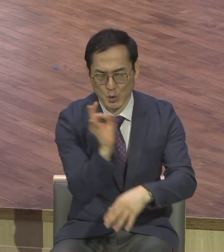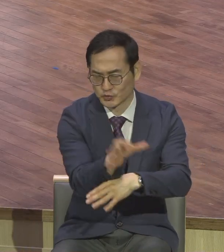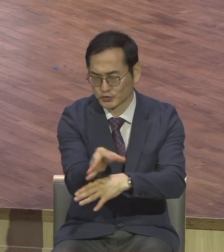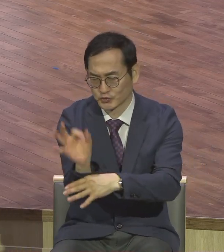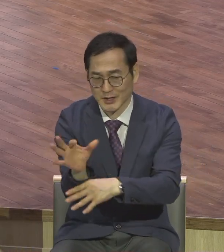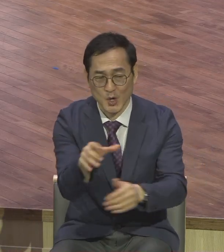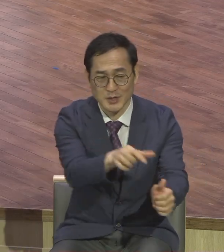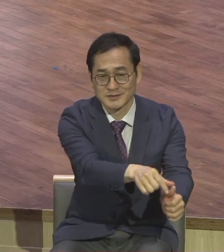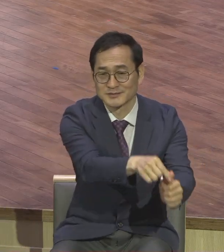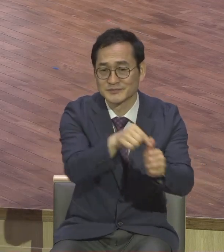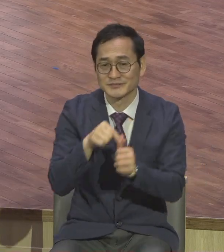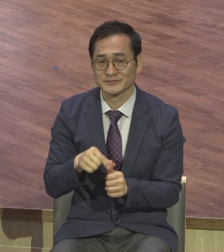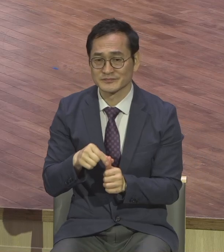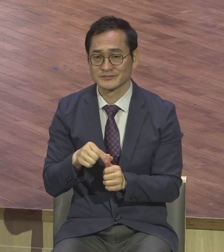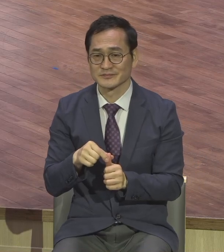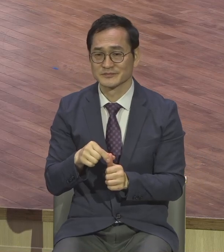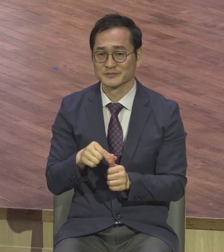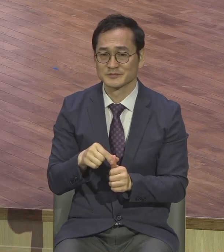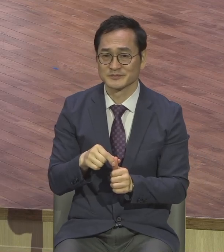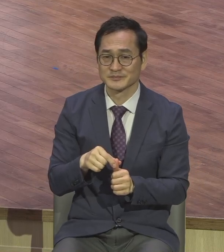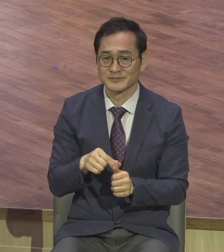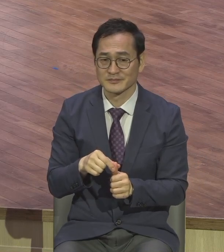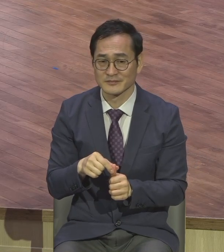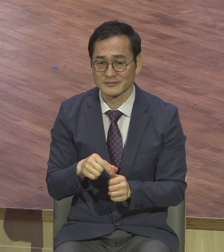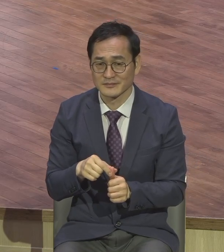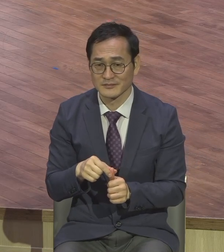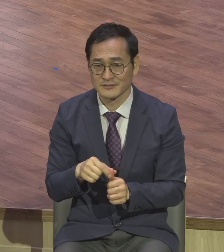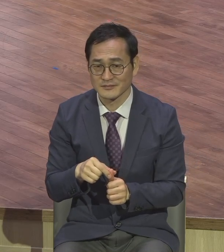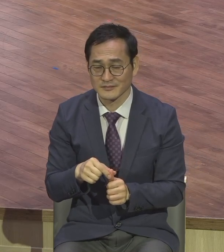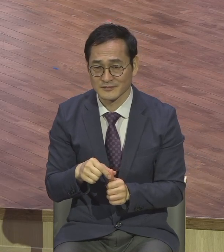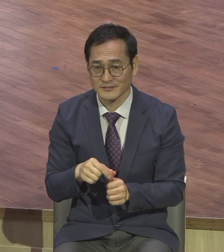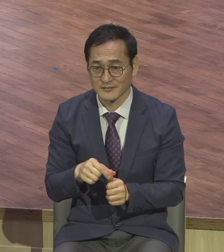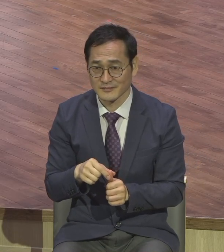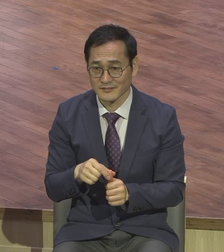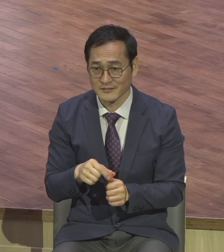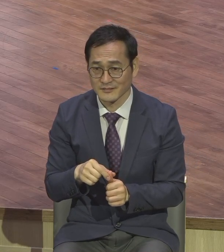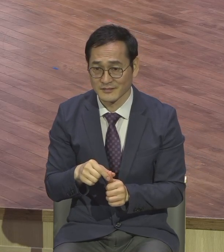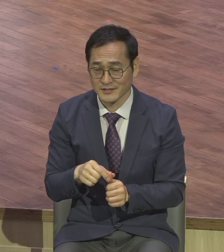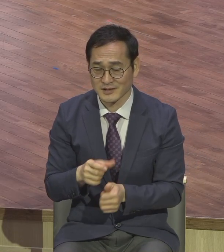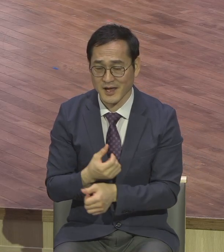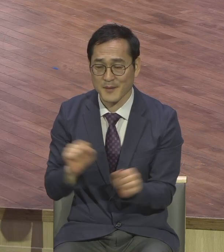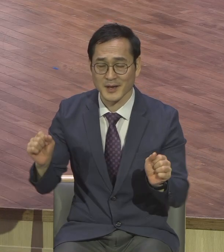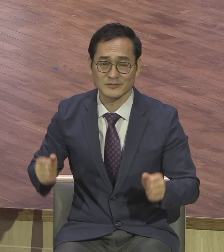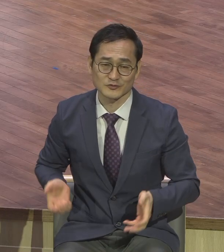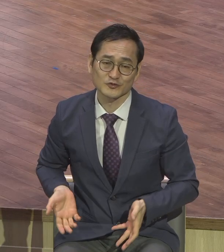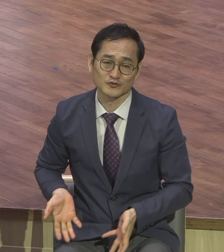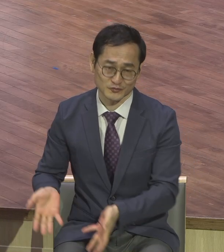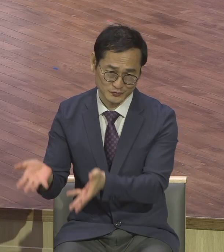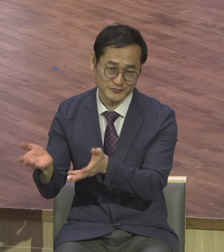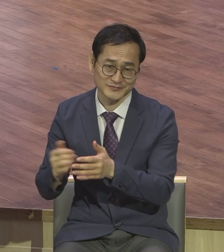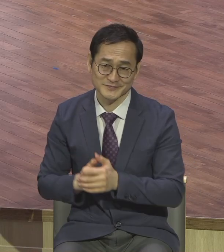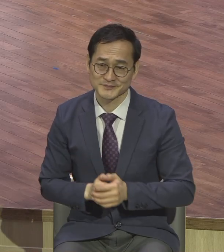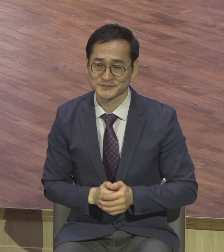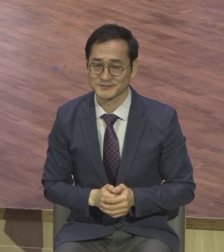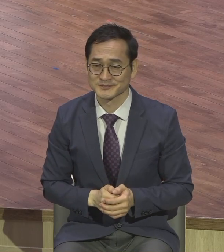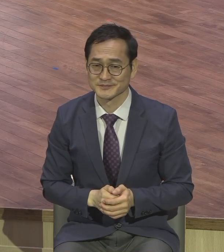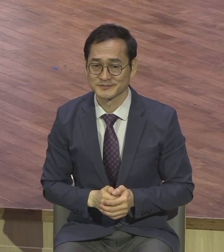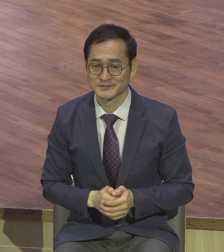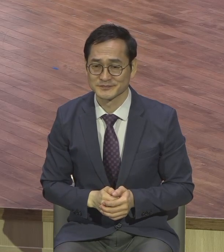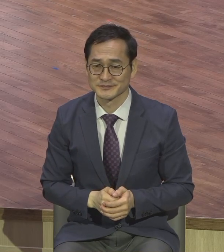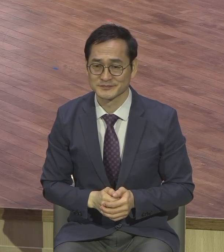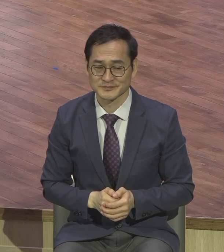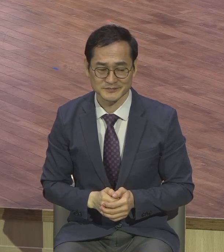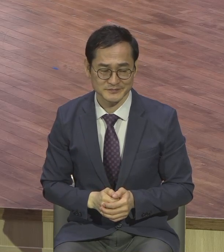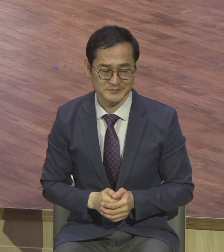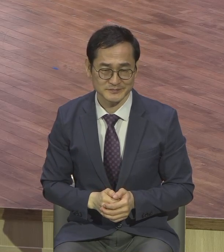대가를 지불해 줘야 자유인이 돼요. 그러니까 노예된 자들을 다 해방시키기 위해서 그렇게